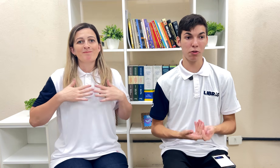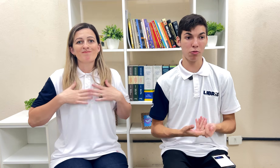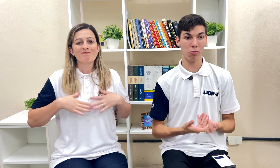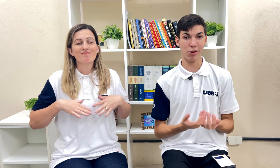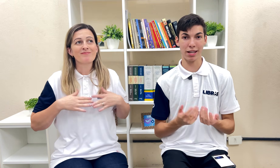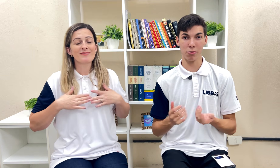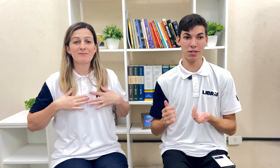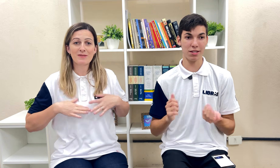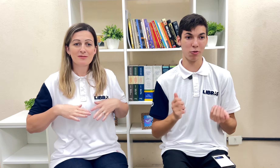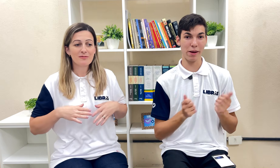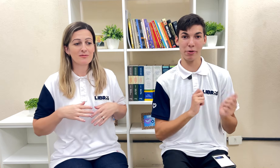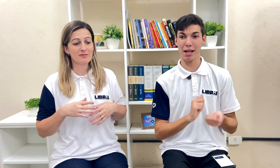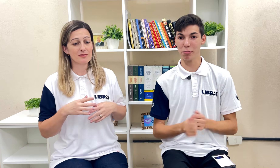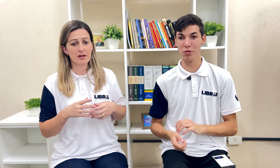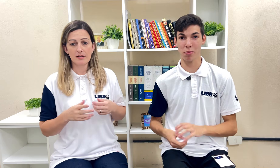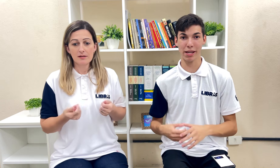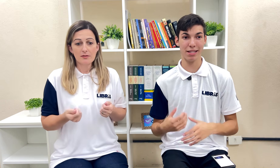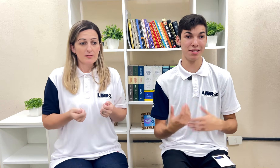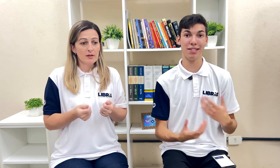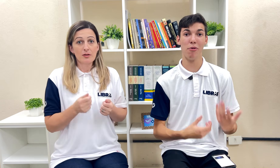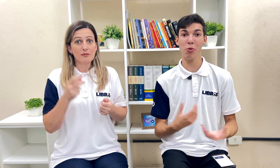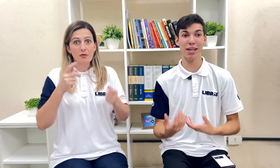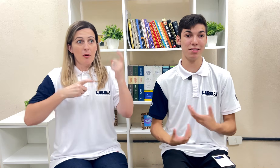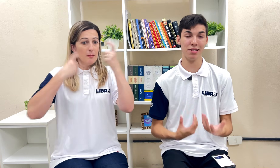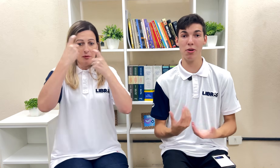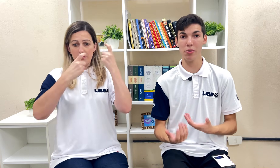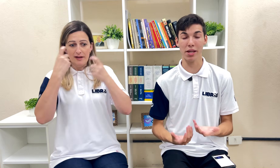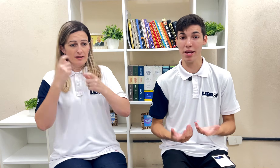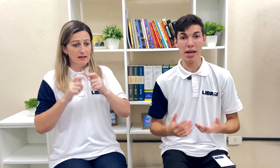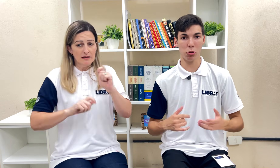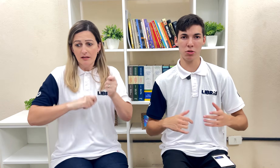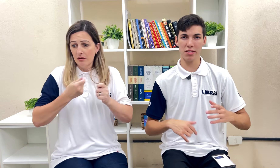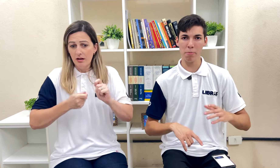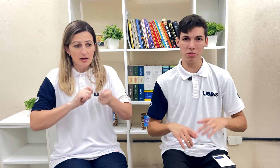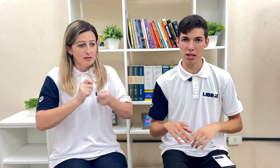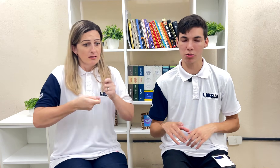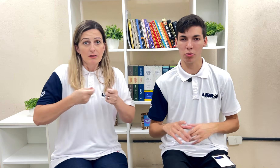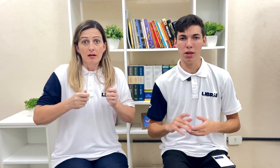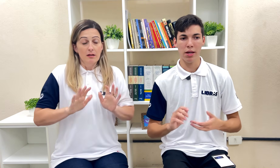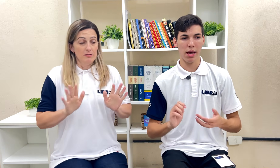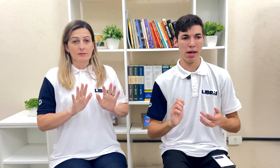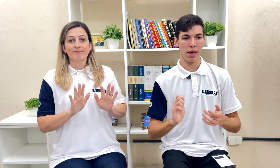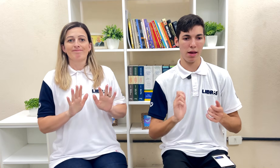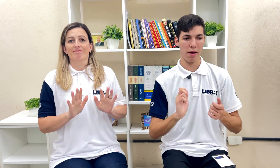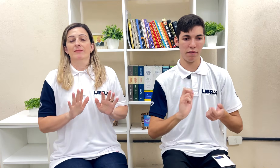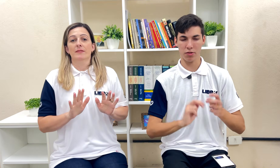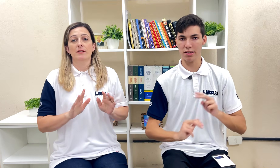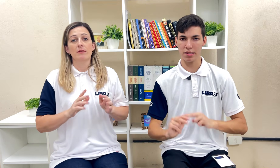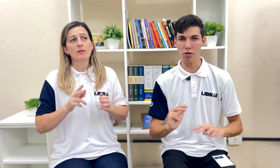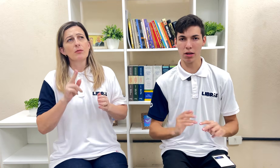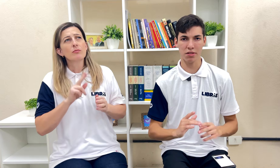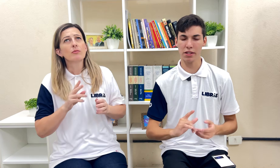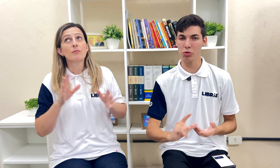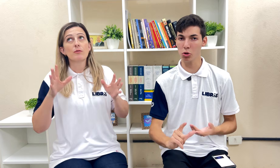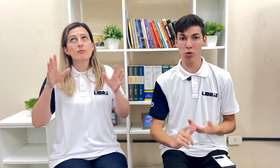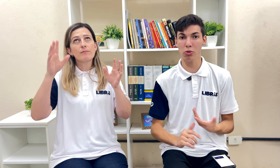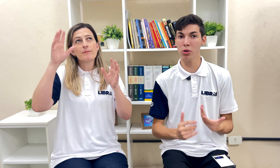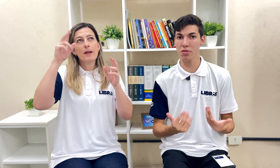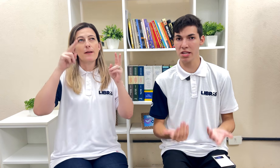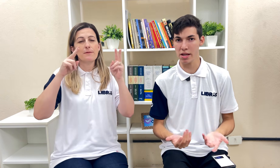fico com aquela coisa aí, como é que eu adapto isso? Esse sinal é o quê? Esse sinal é o quê? Eu estou sempre usando visualização, classificador. Quando eu não sei,